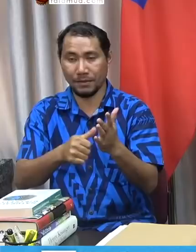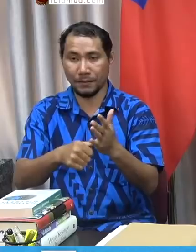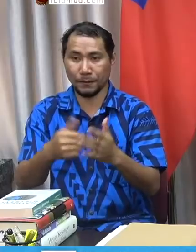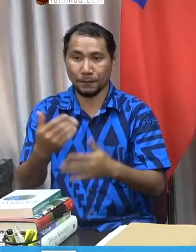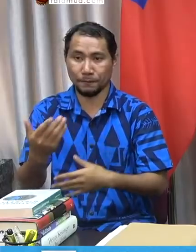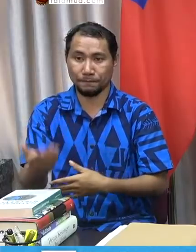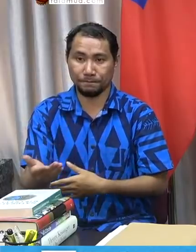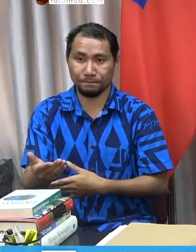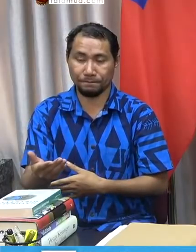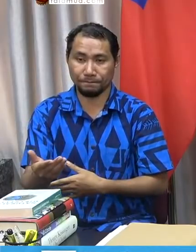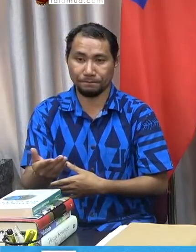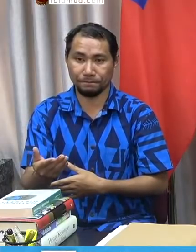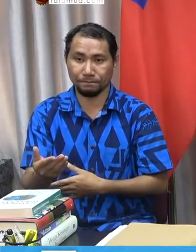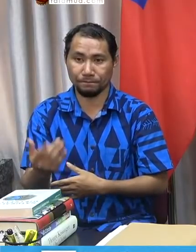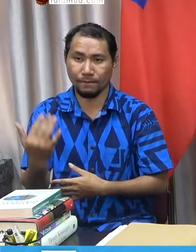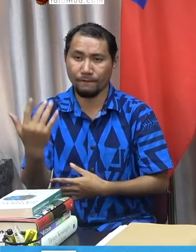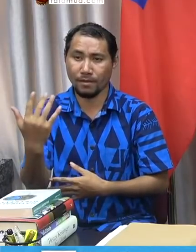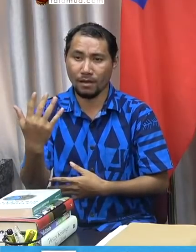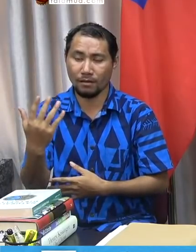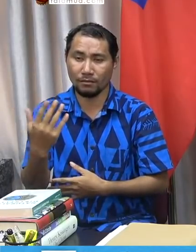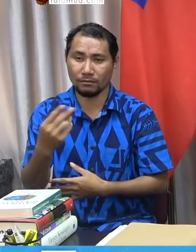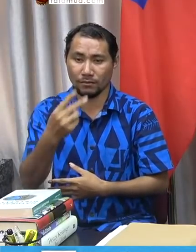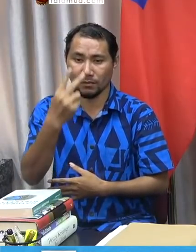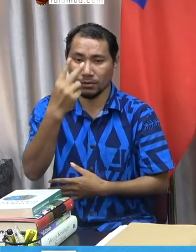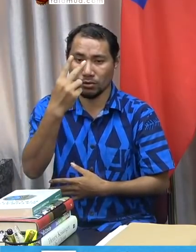sona au whainga e